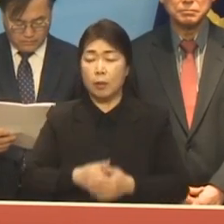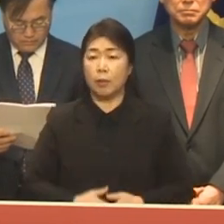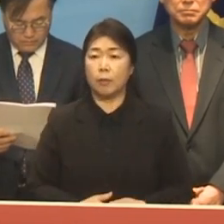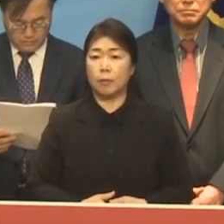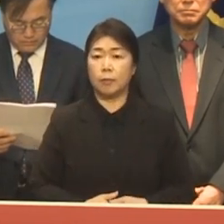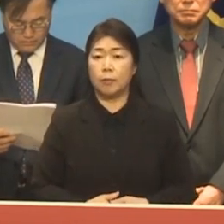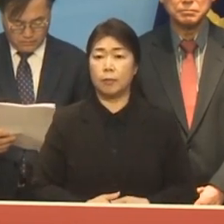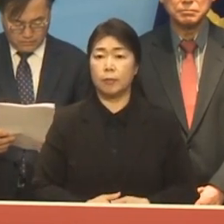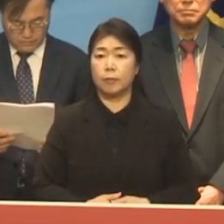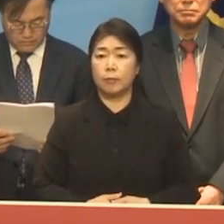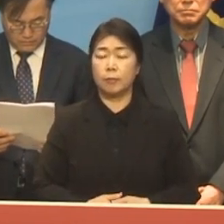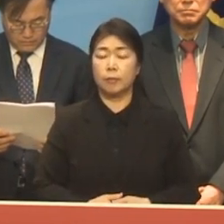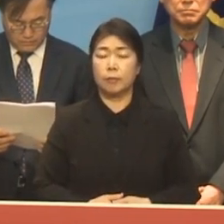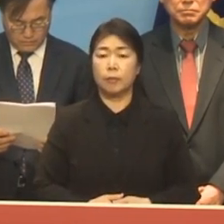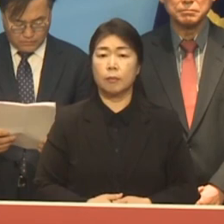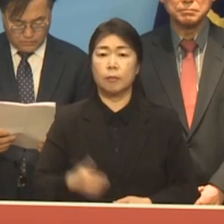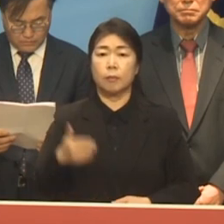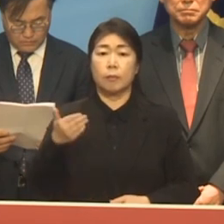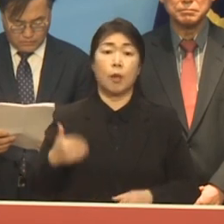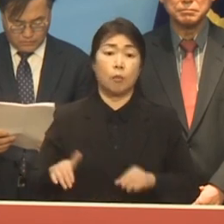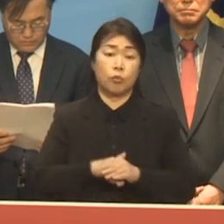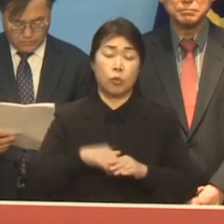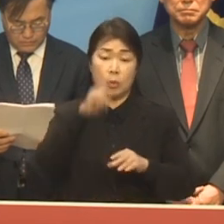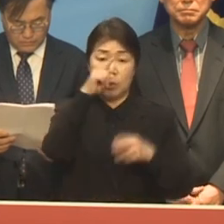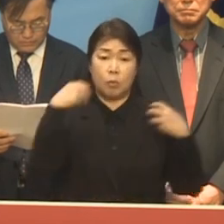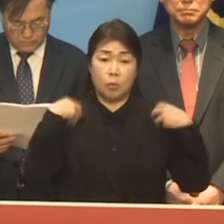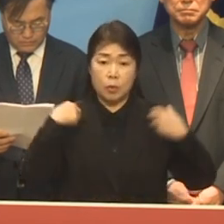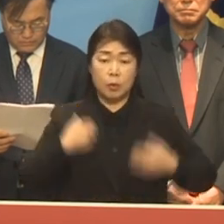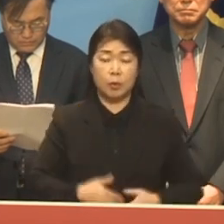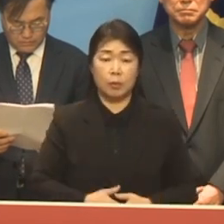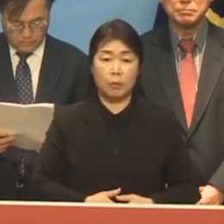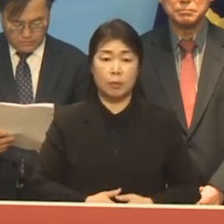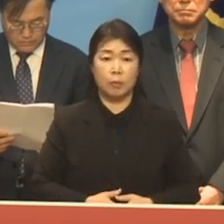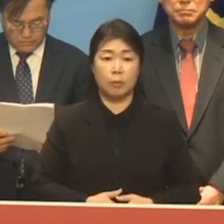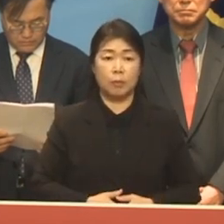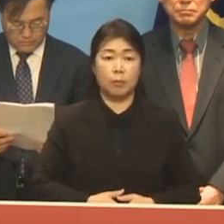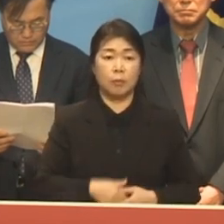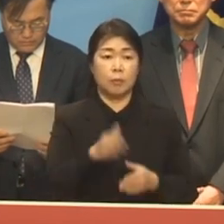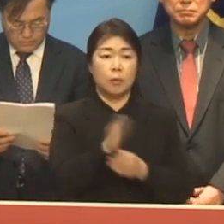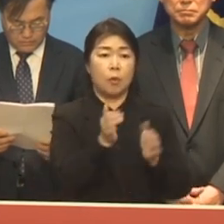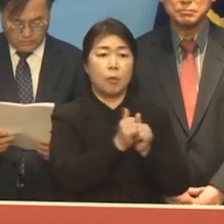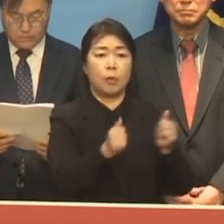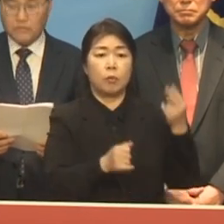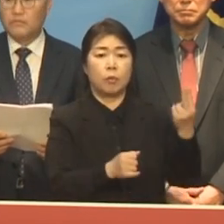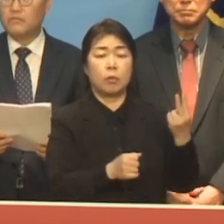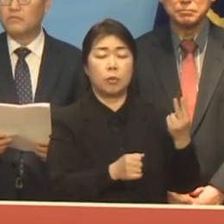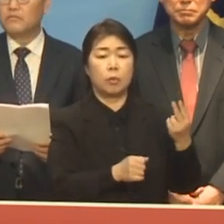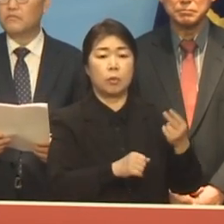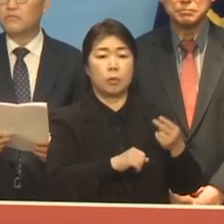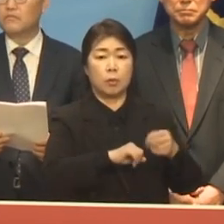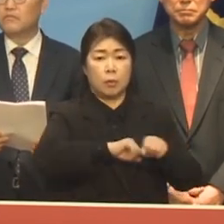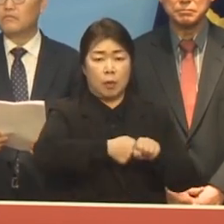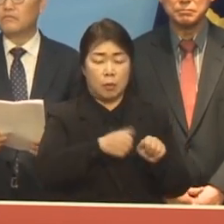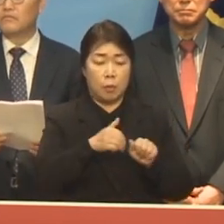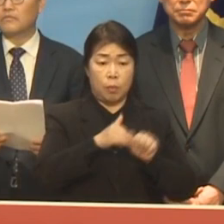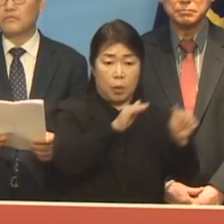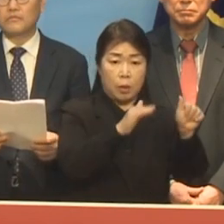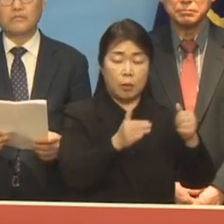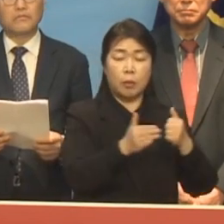지난 문재인 정권은 기순어민 강제북송 사건으로 탈북민들 뿐만